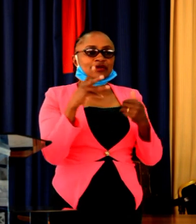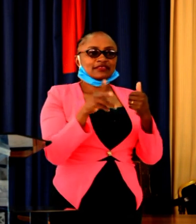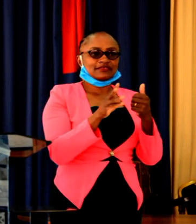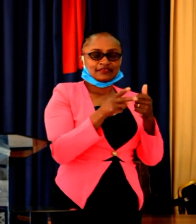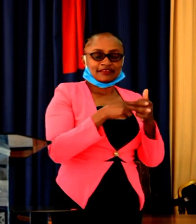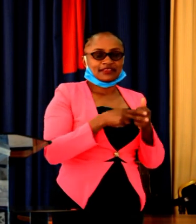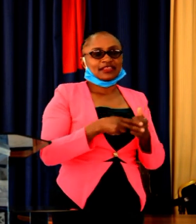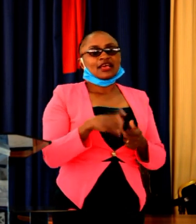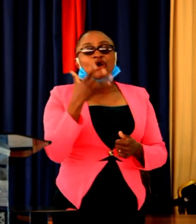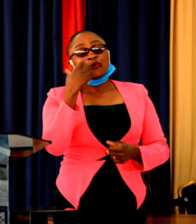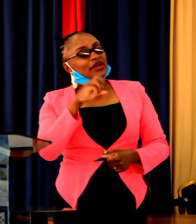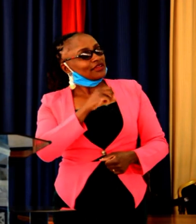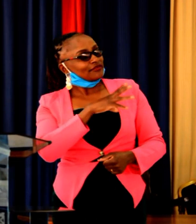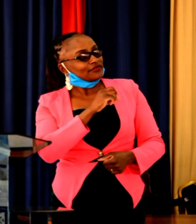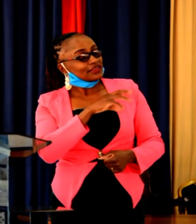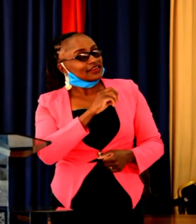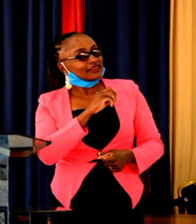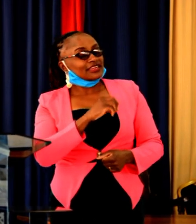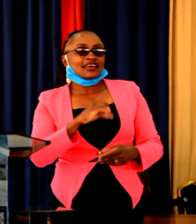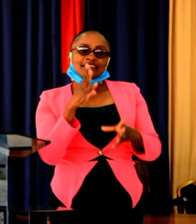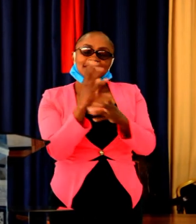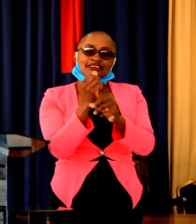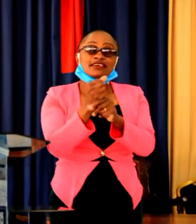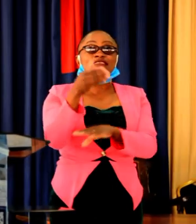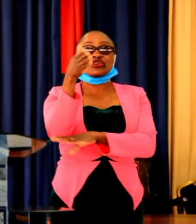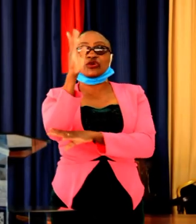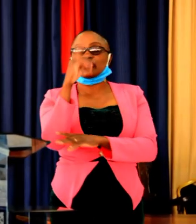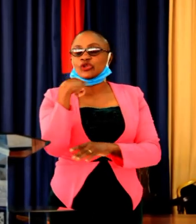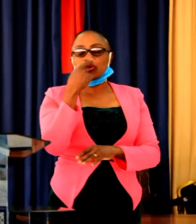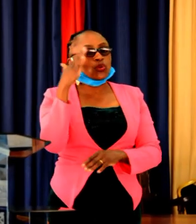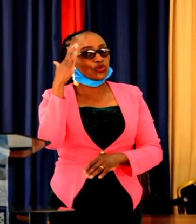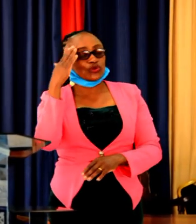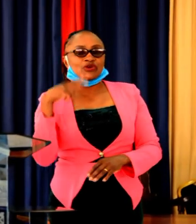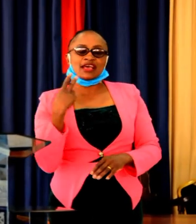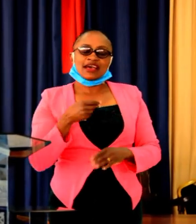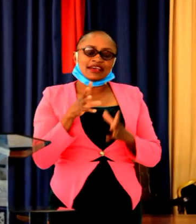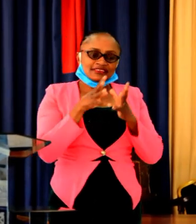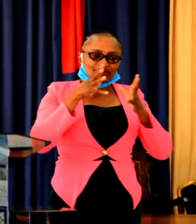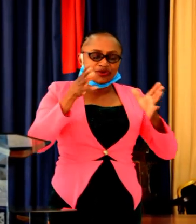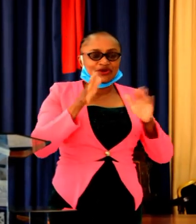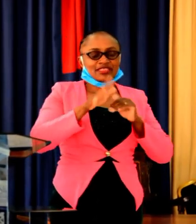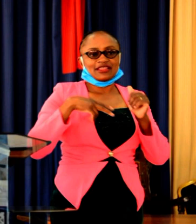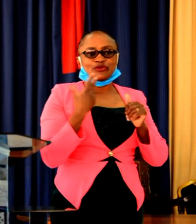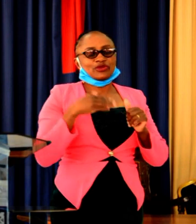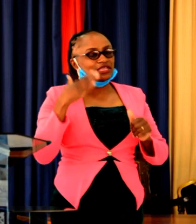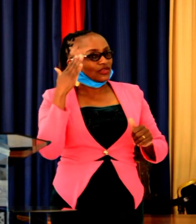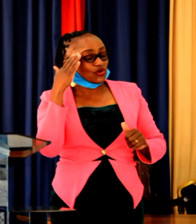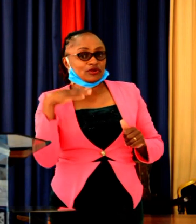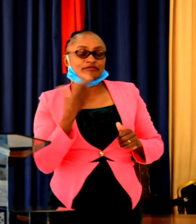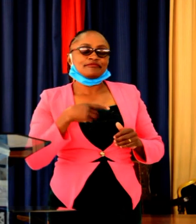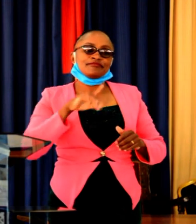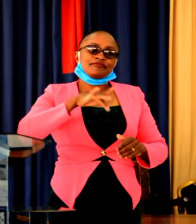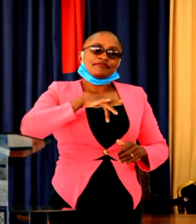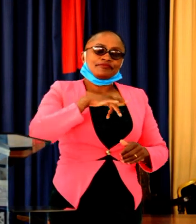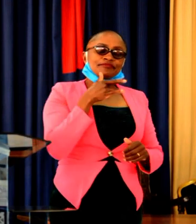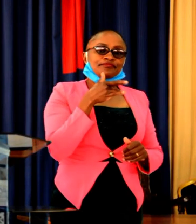nini tusimtumainie huyu ambaye anatujua zaidi ya vile ambavyo tunajijua? God